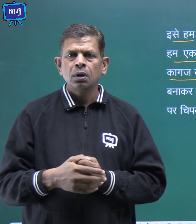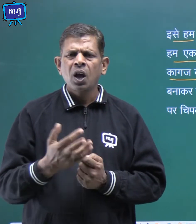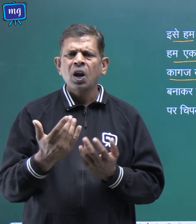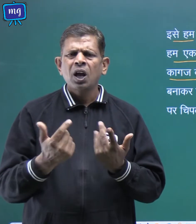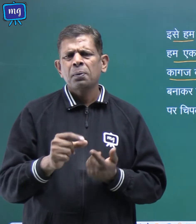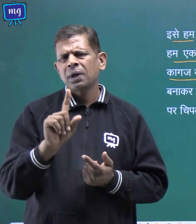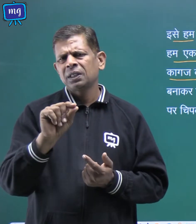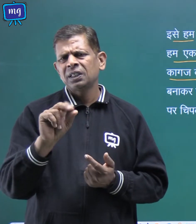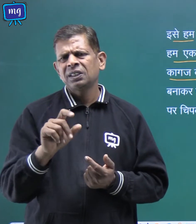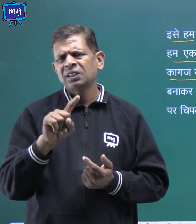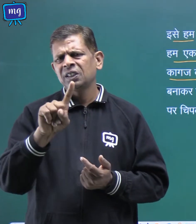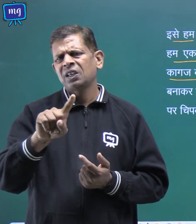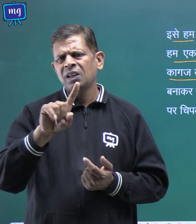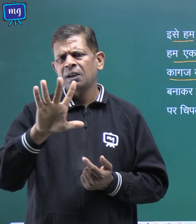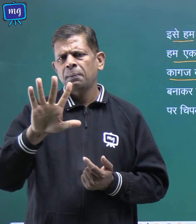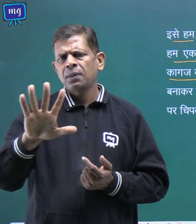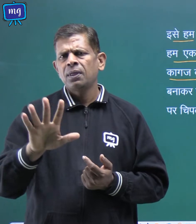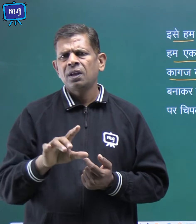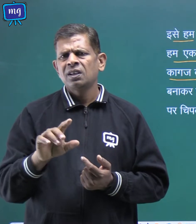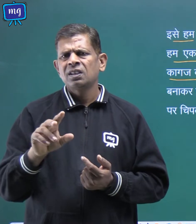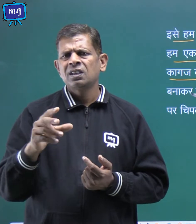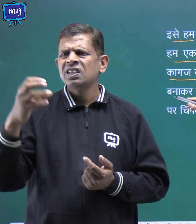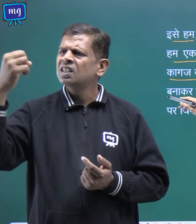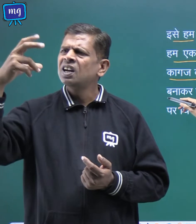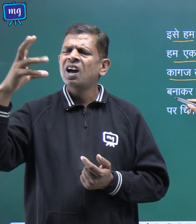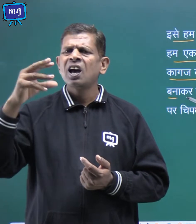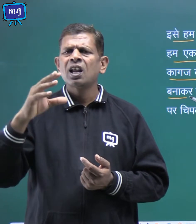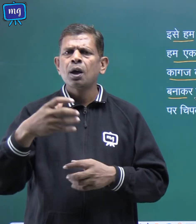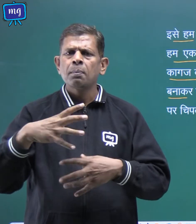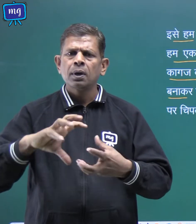लगभग 10 से 15 तारे बनाकर